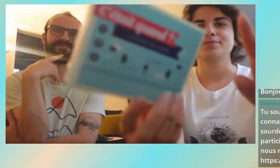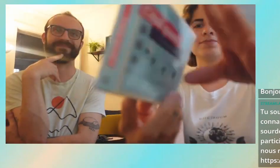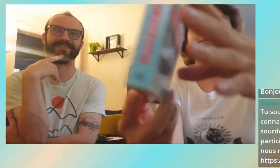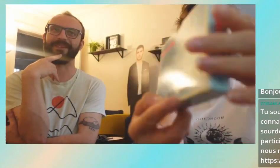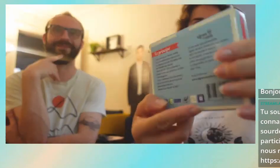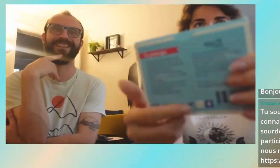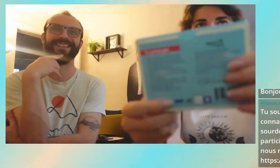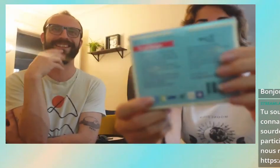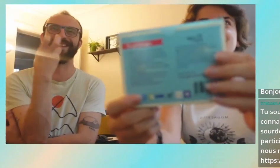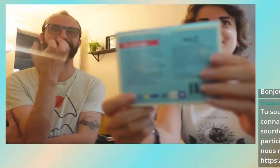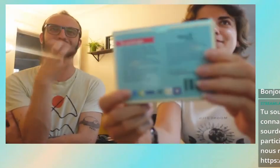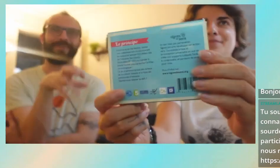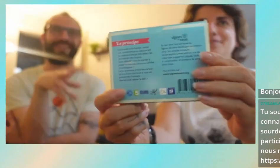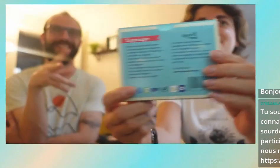Non, il veut pas.